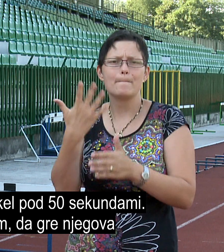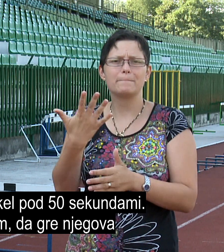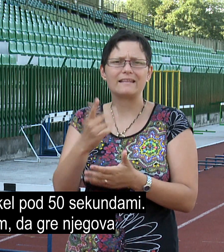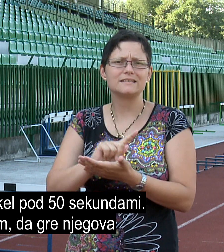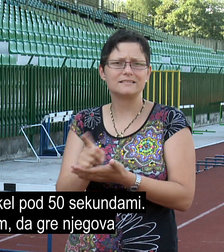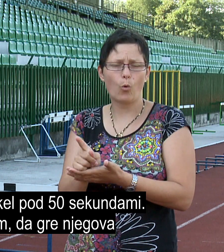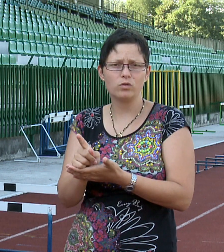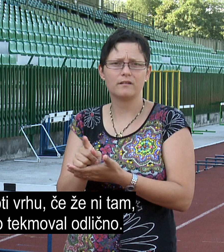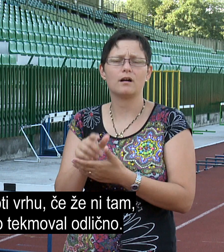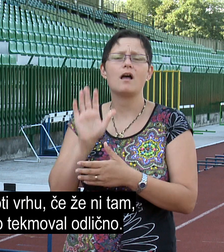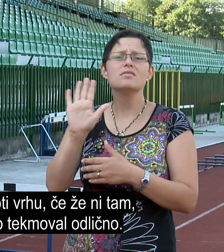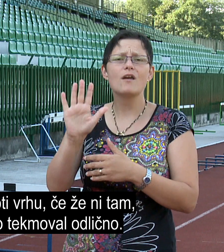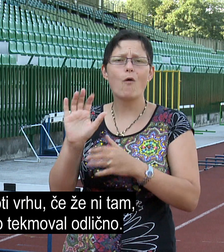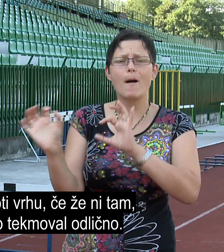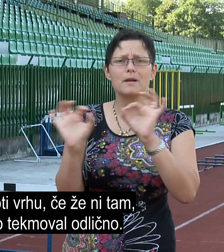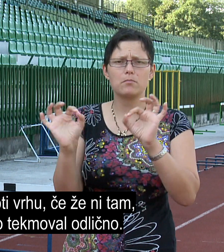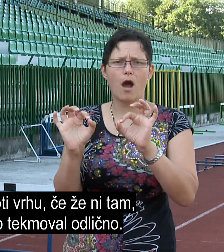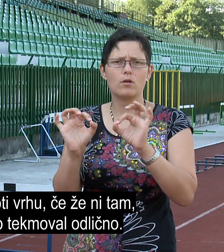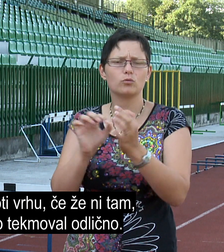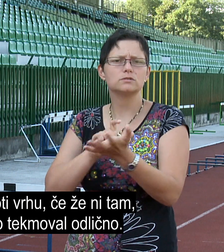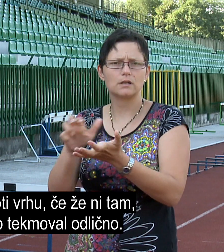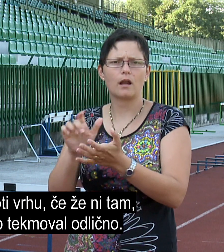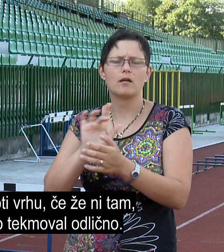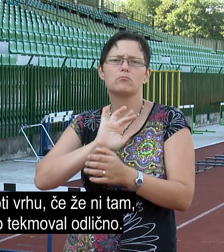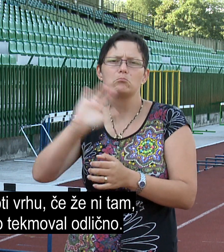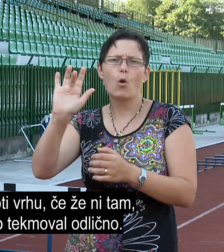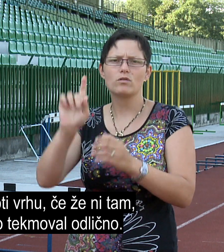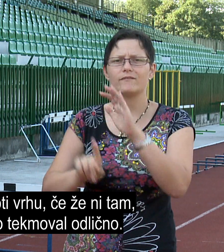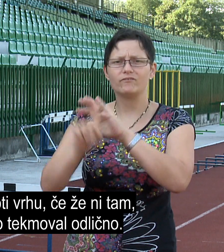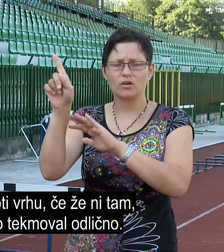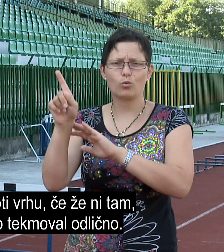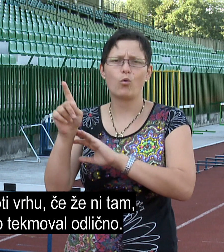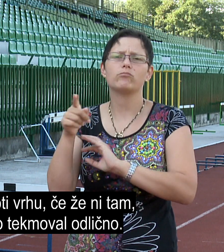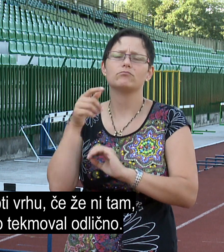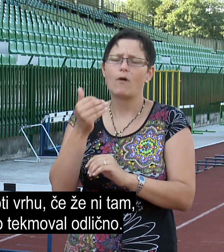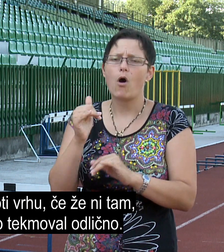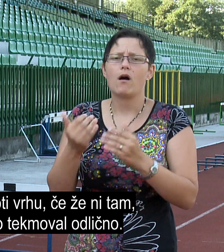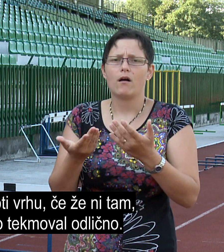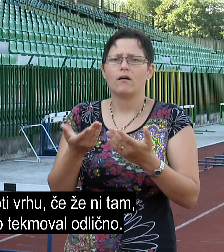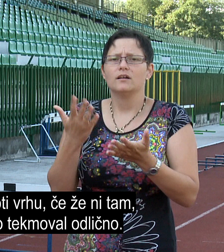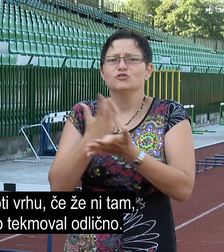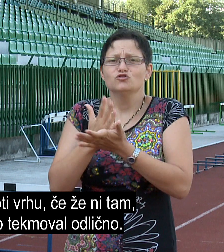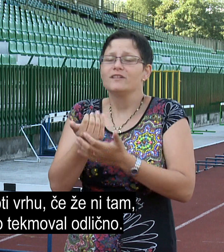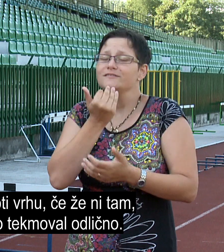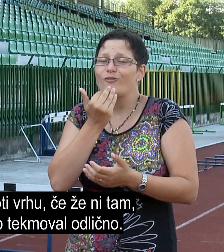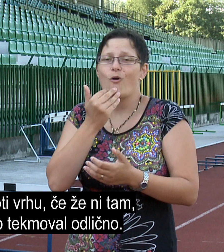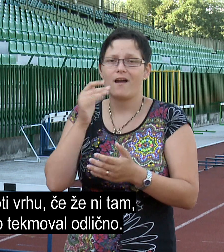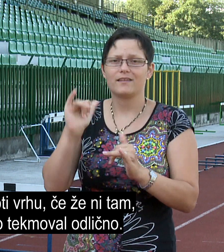tako da mislim, da njegova pripravljenost gre proti vrhu, če že ni tam, in mislim, da bo tekmoval